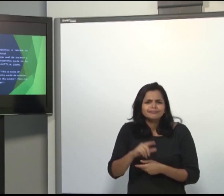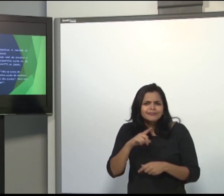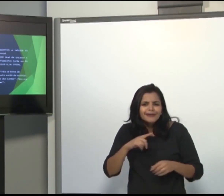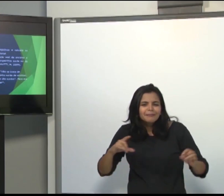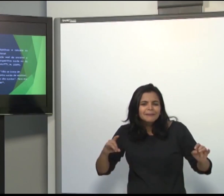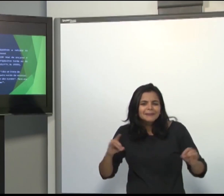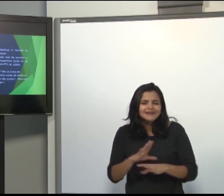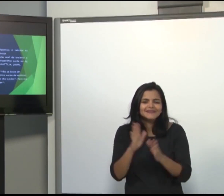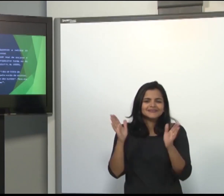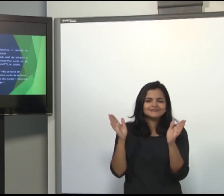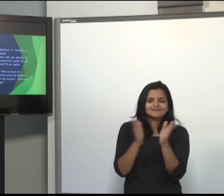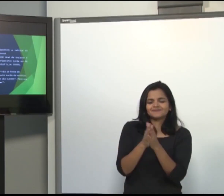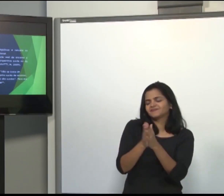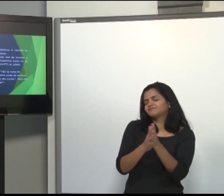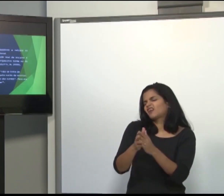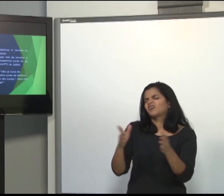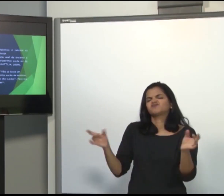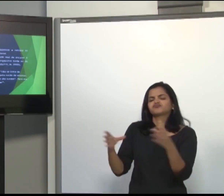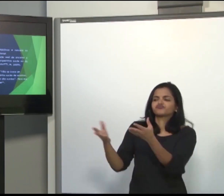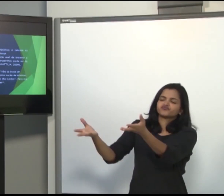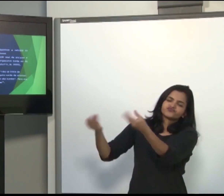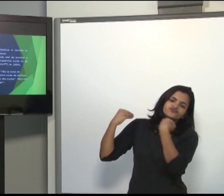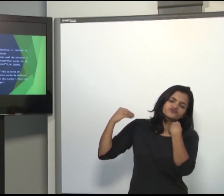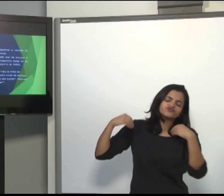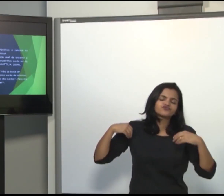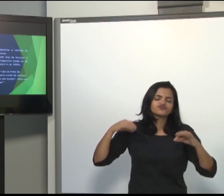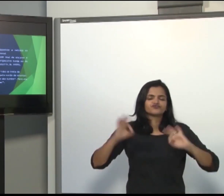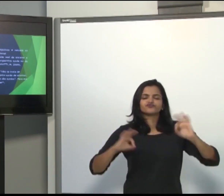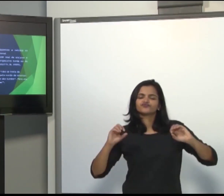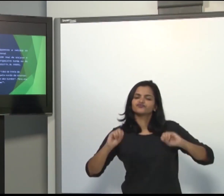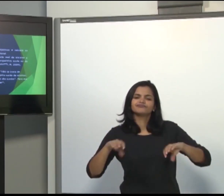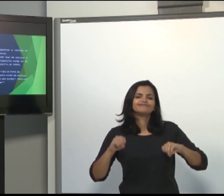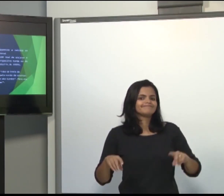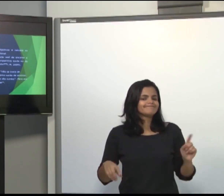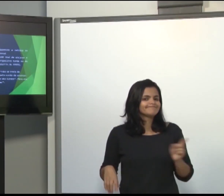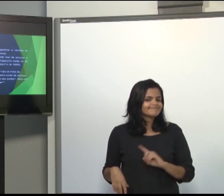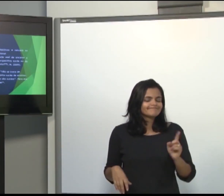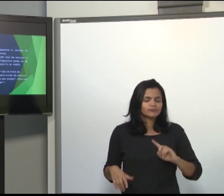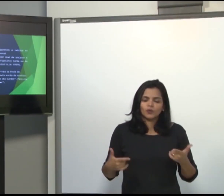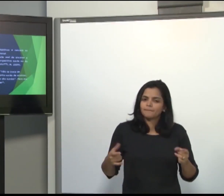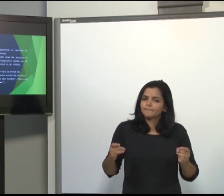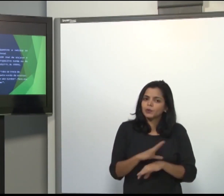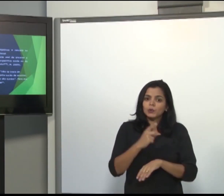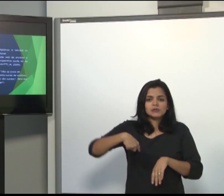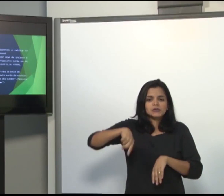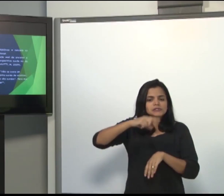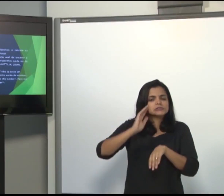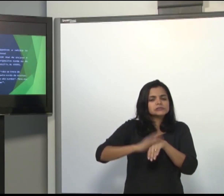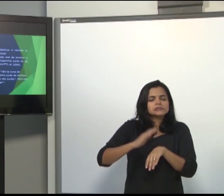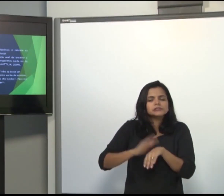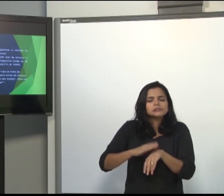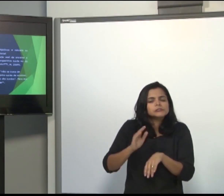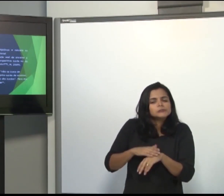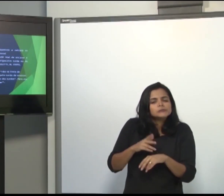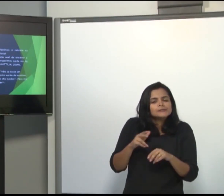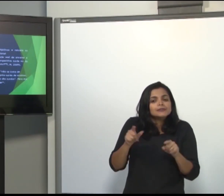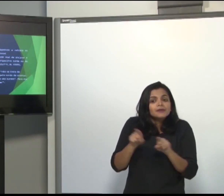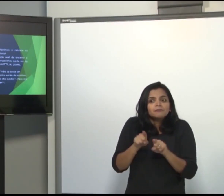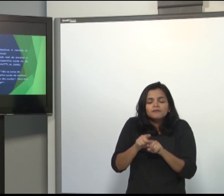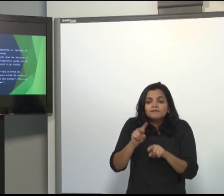Nossa, é muito bom, porque ela fala que o ensino, ele tem que ser preparado, eu tenho que me